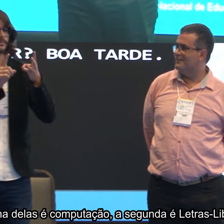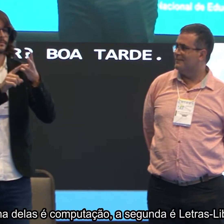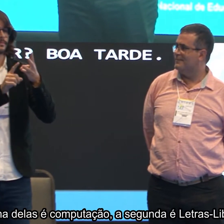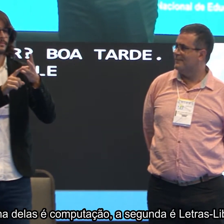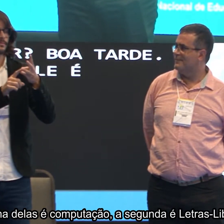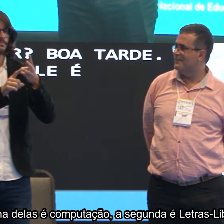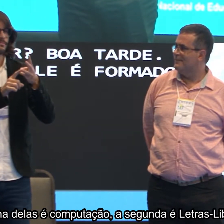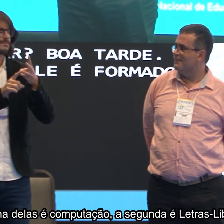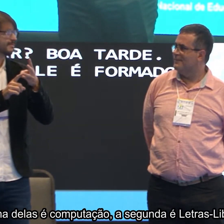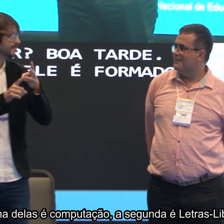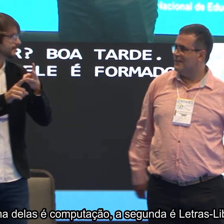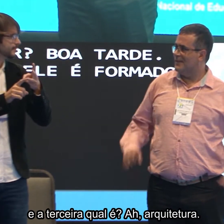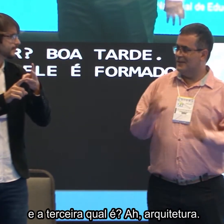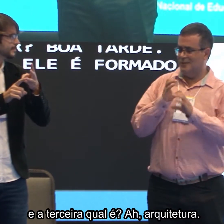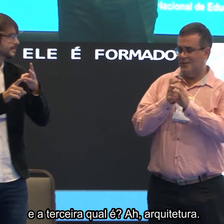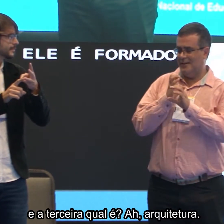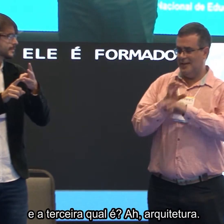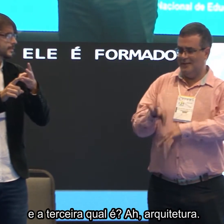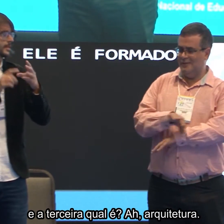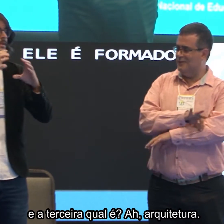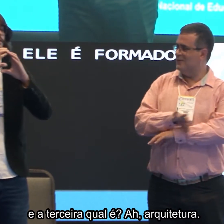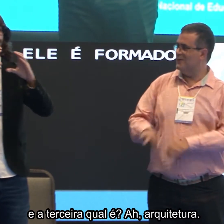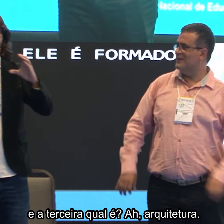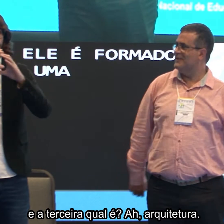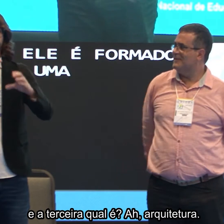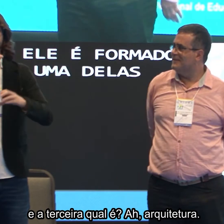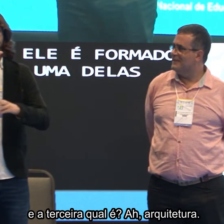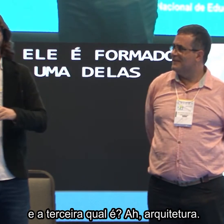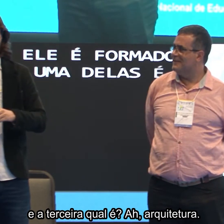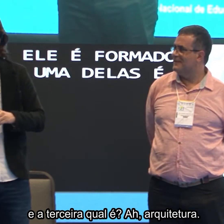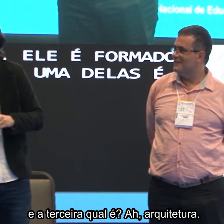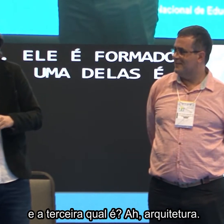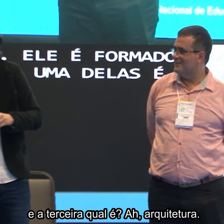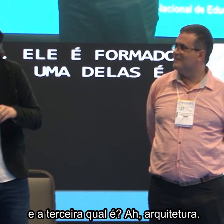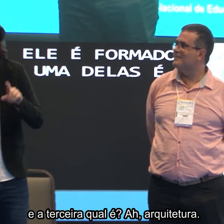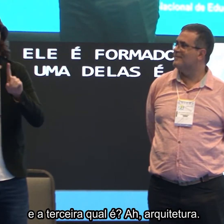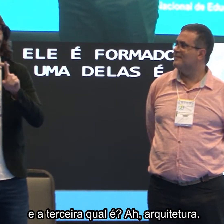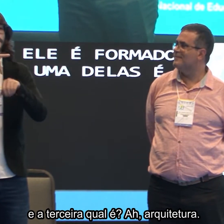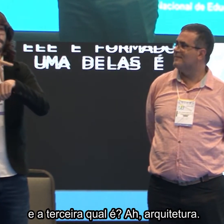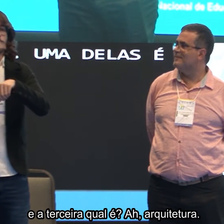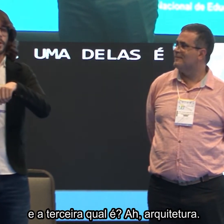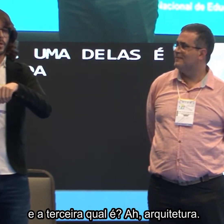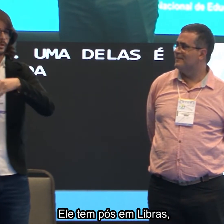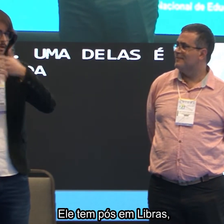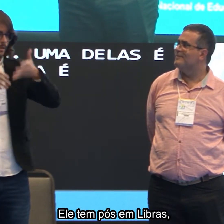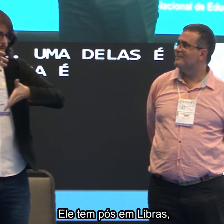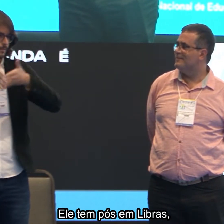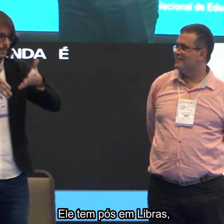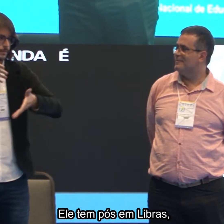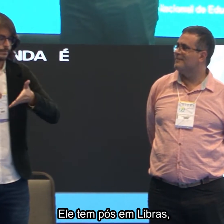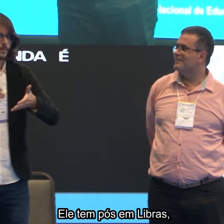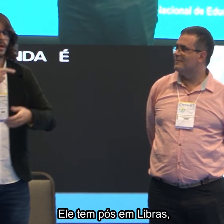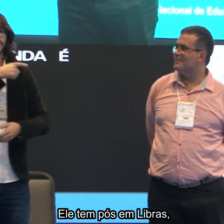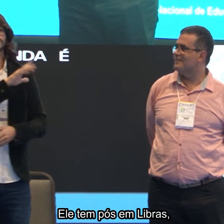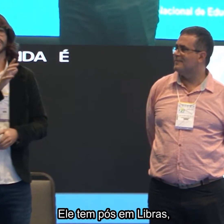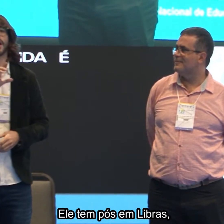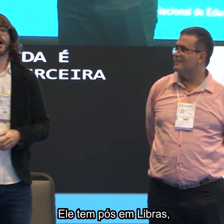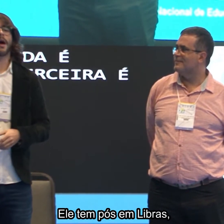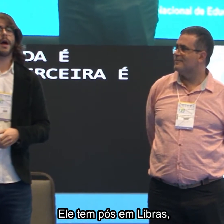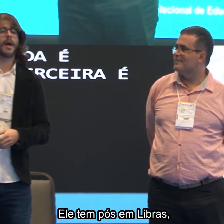a segunda é letras libras e a terceira é qual mesma? A arquitetura. E ele tem pós em libras.